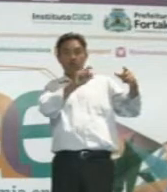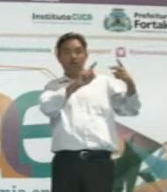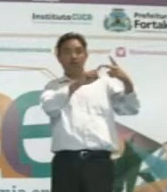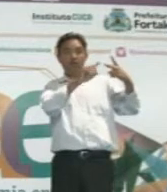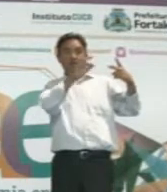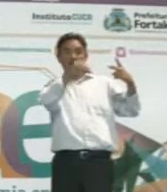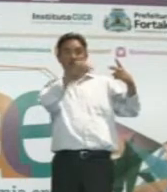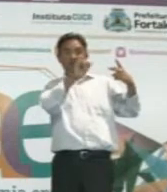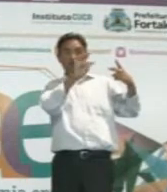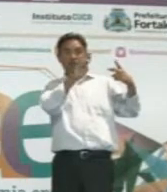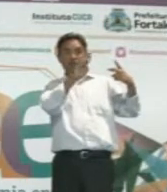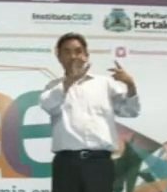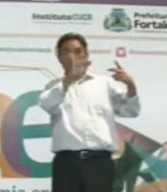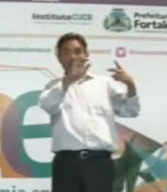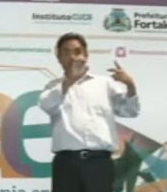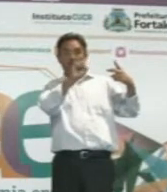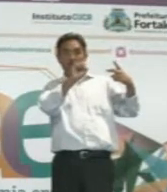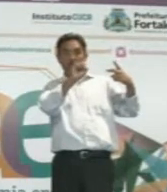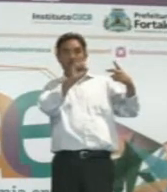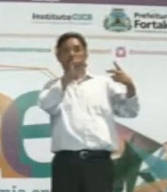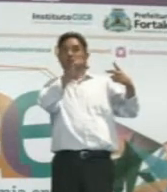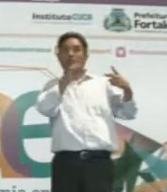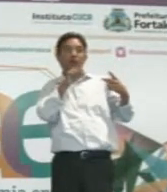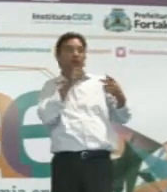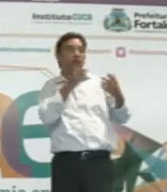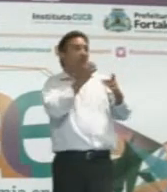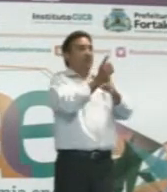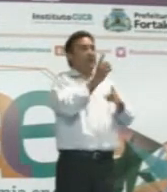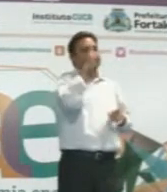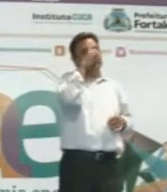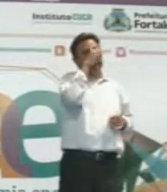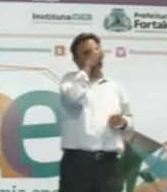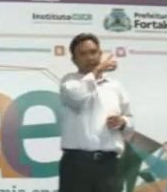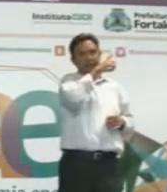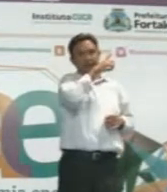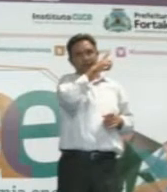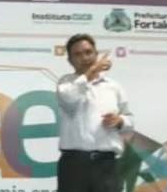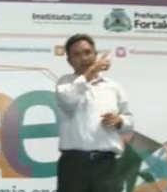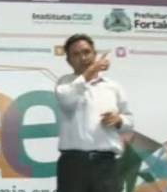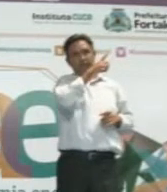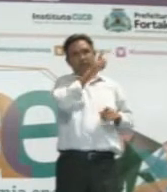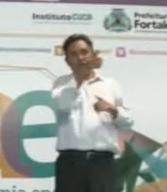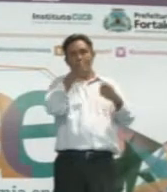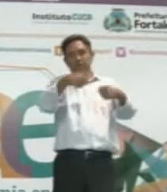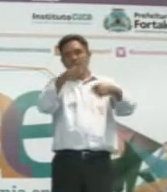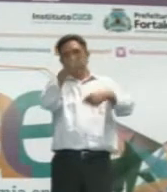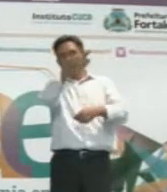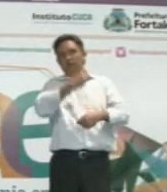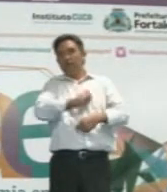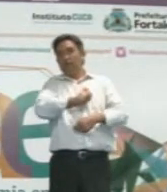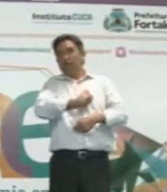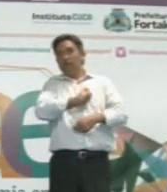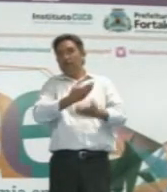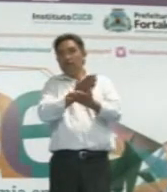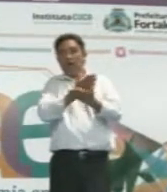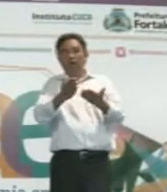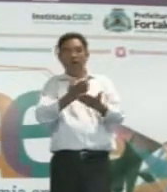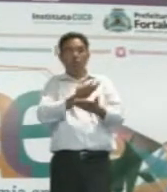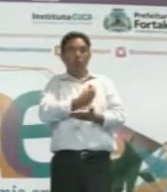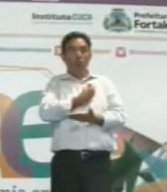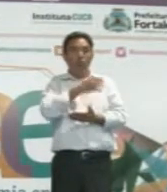o elemento menos disponível em relação à abundância necessária à sobrevivência dos